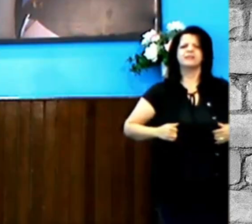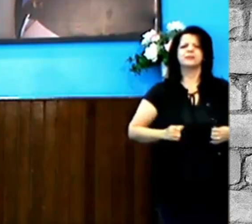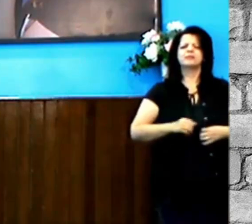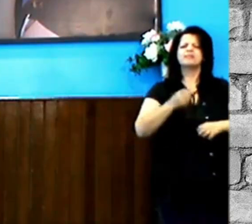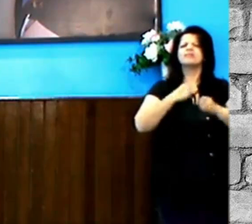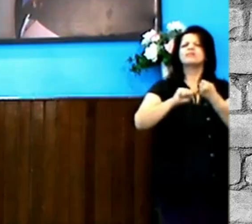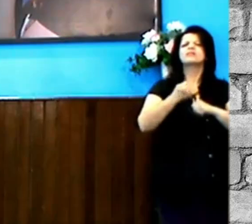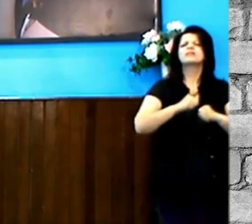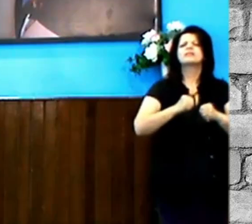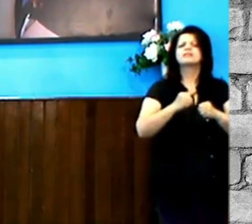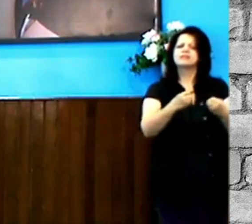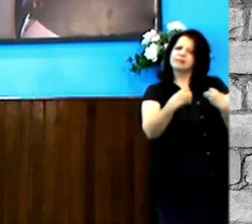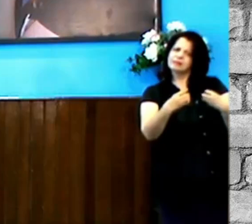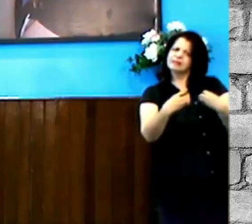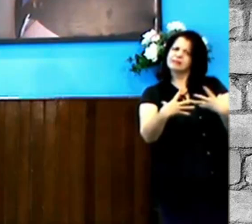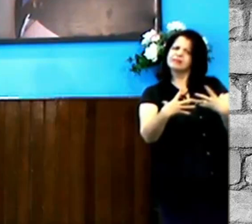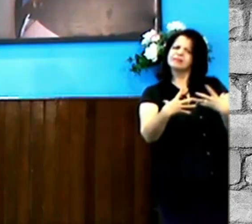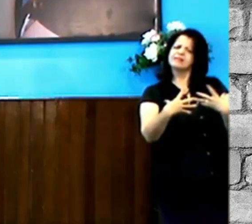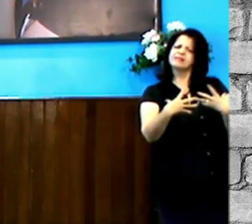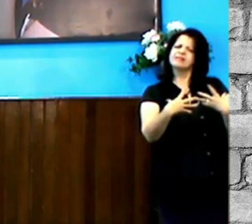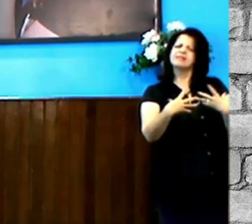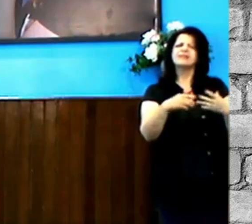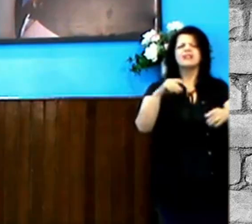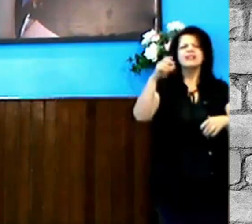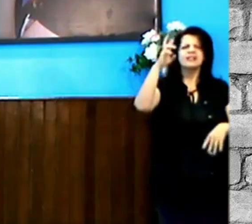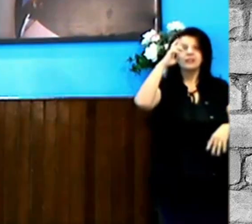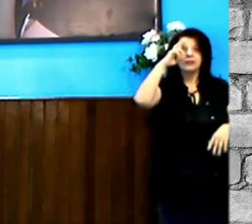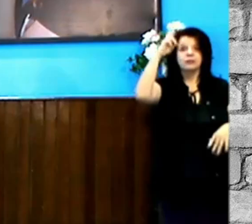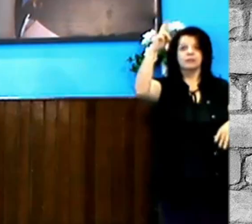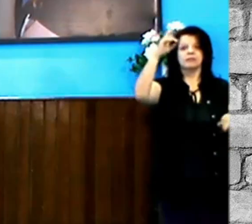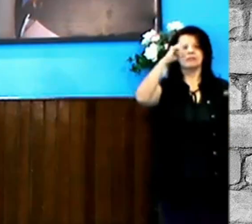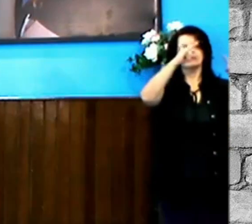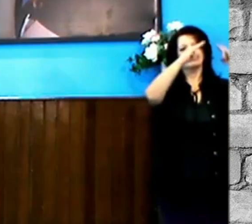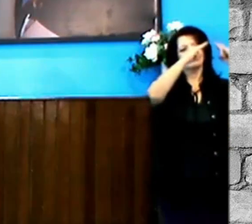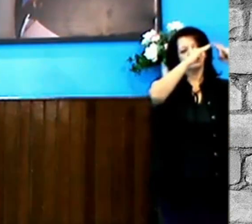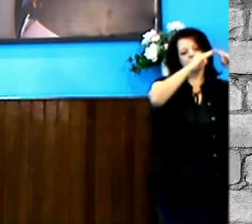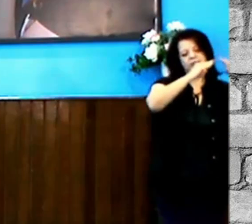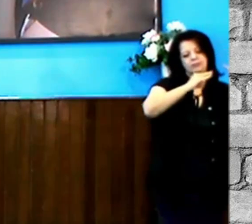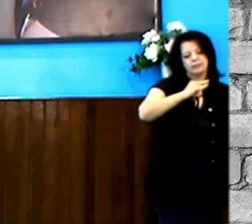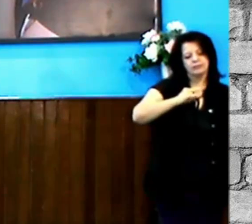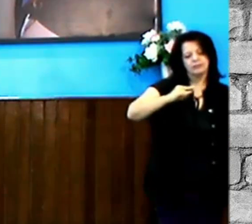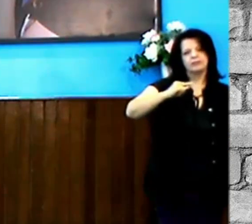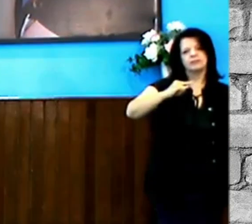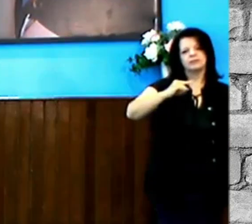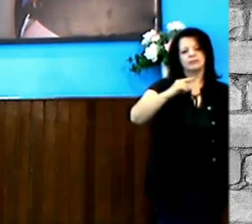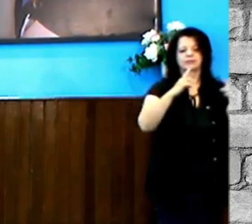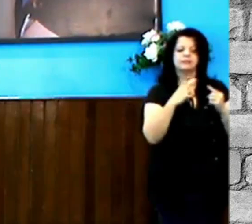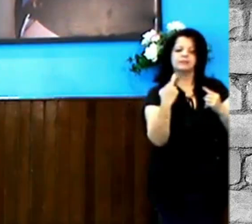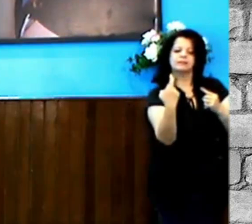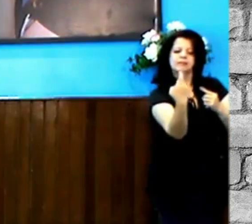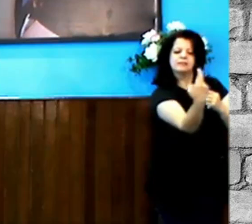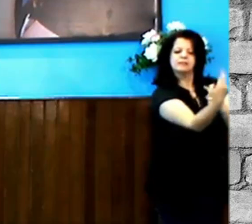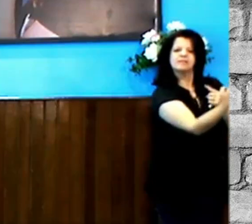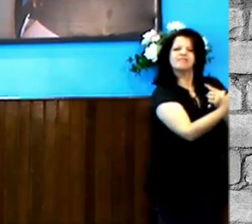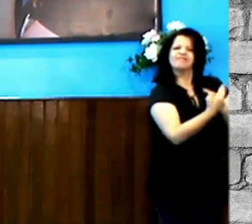Salmo 34 diz que ele se acampa ao redor dos que o temem e que